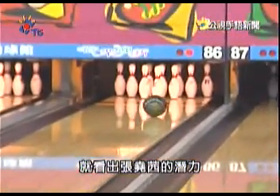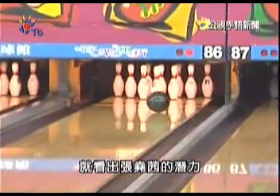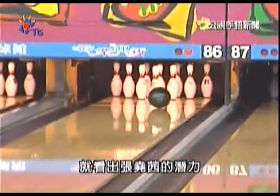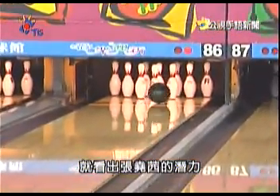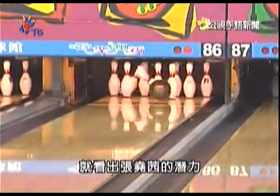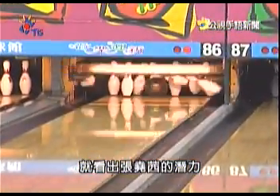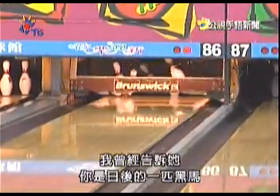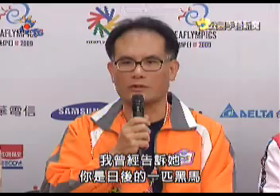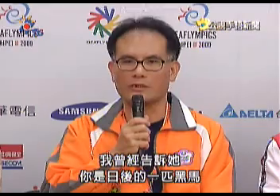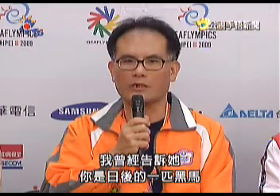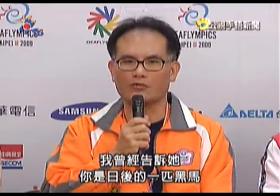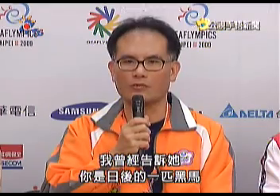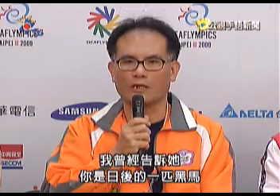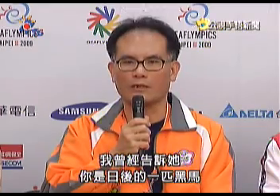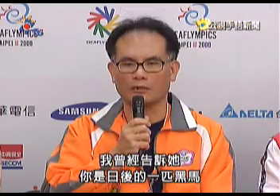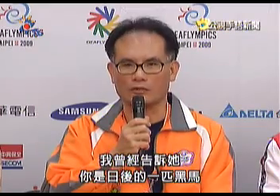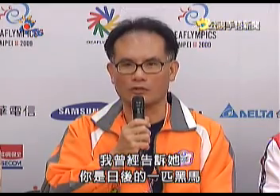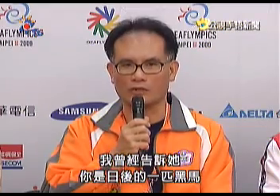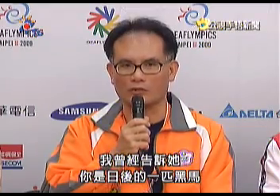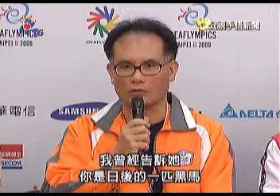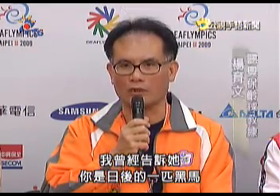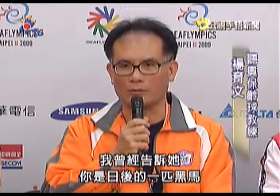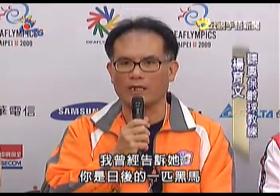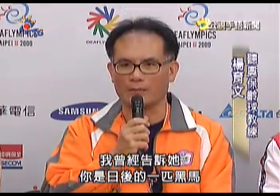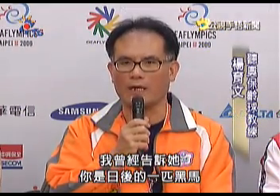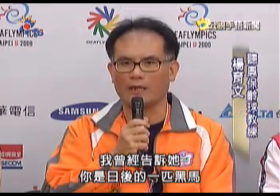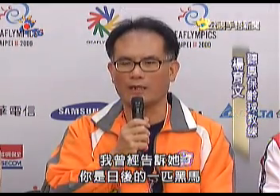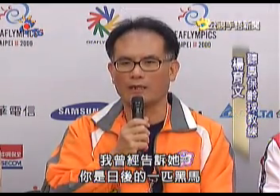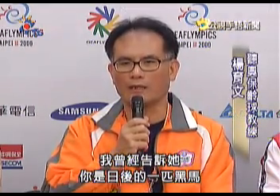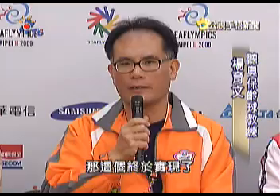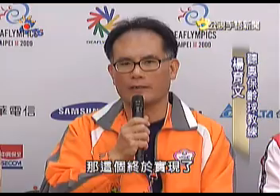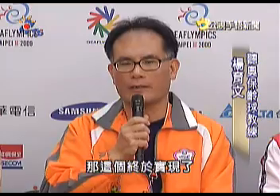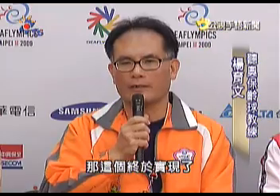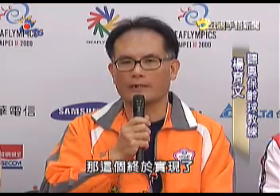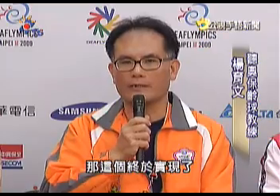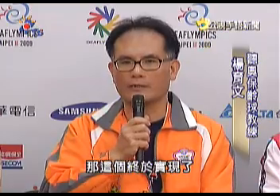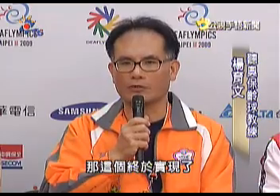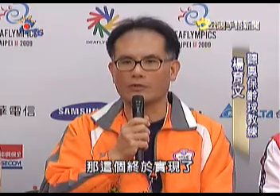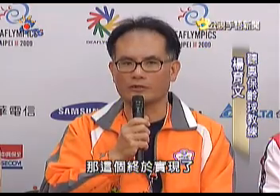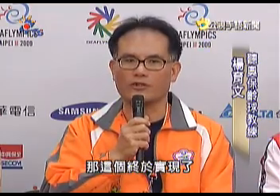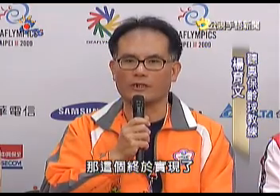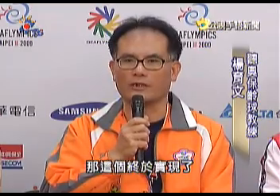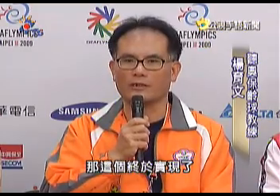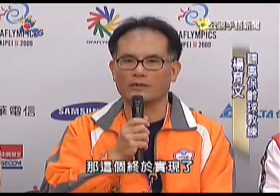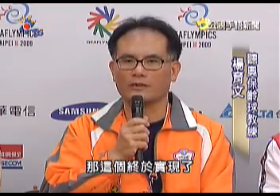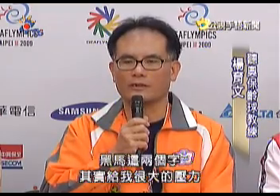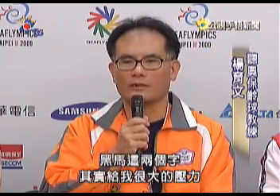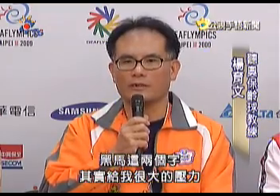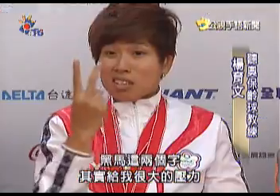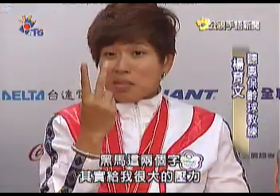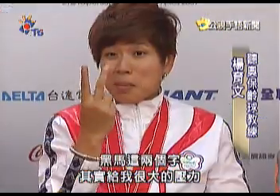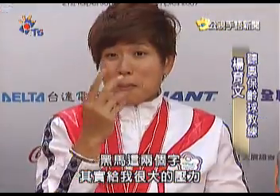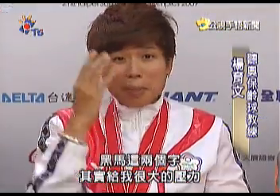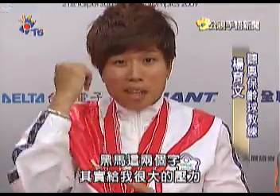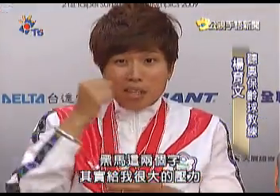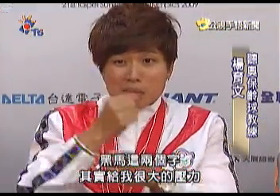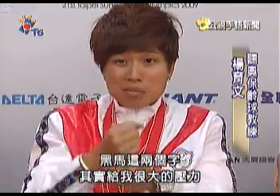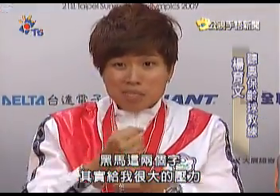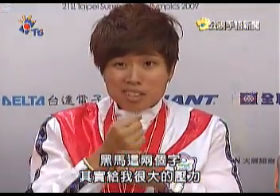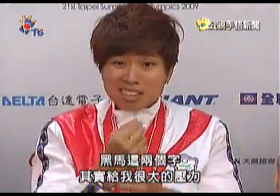力。 我曾经告诉他，你是日后的一匹黑马，那这个终于实现了。 黑马这